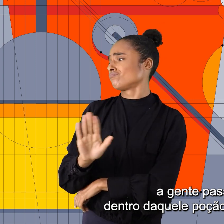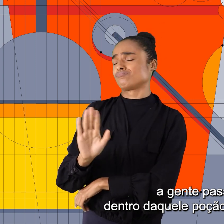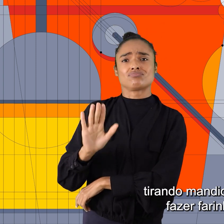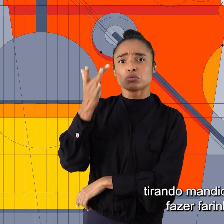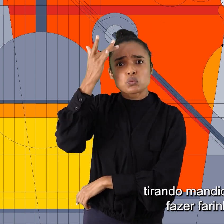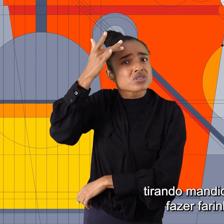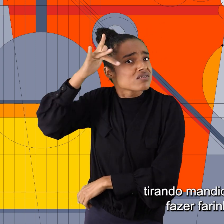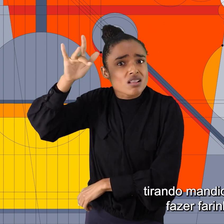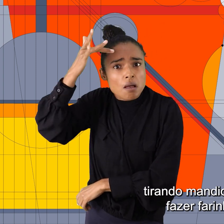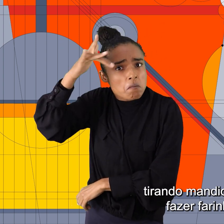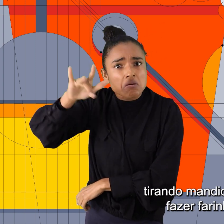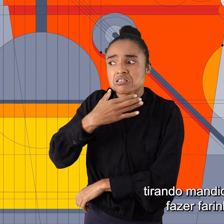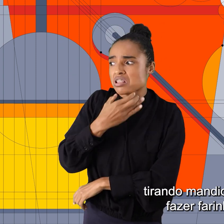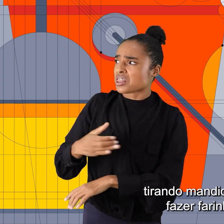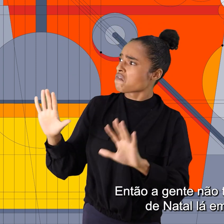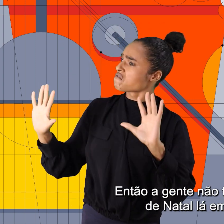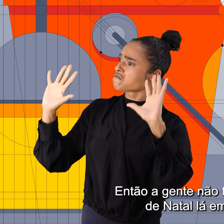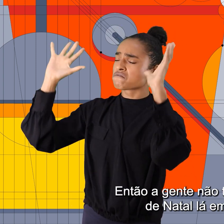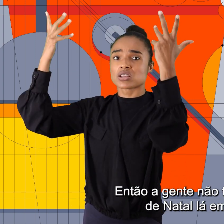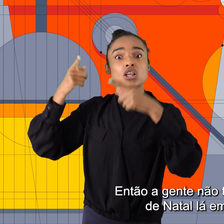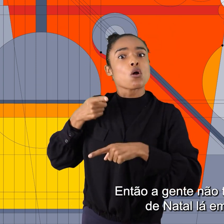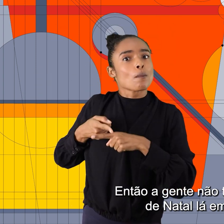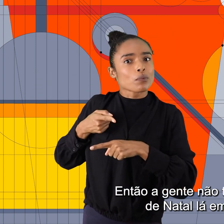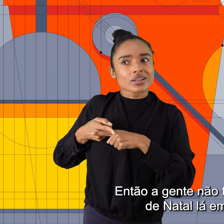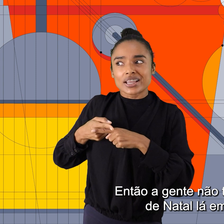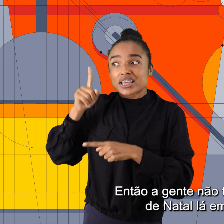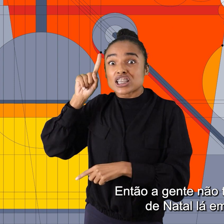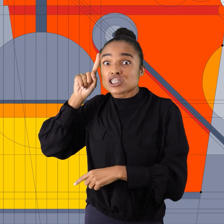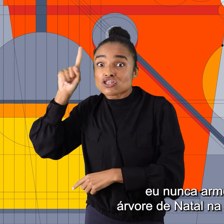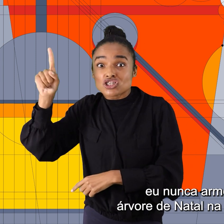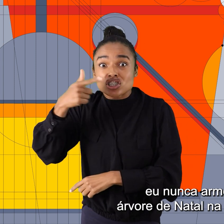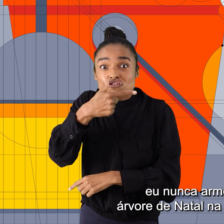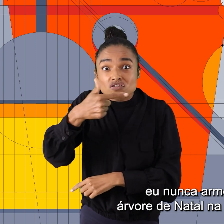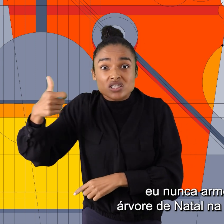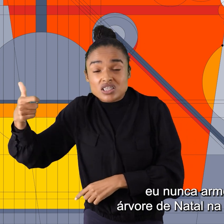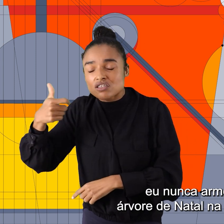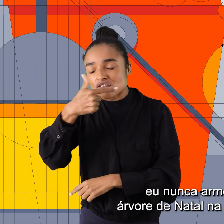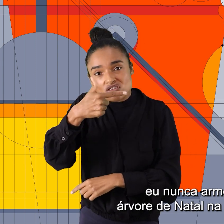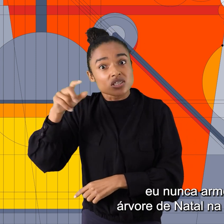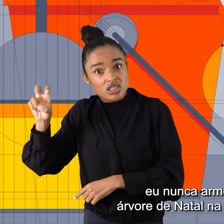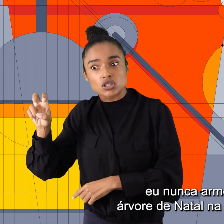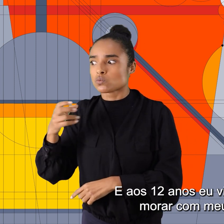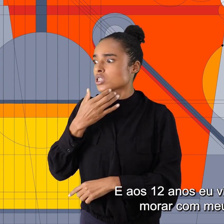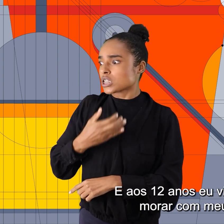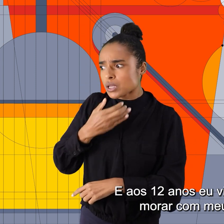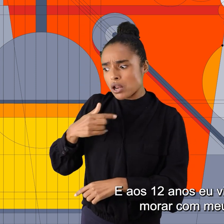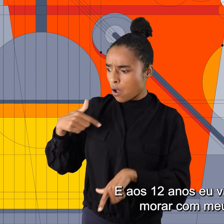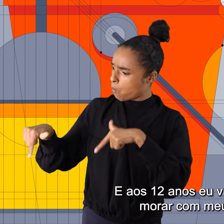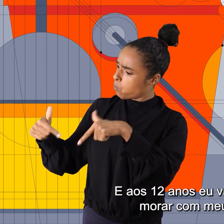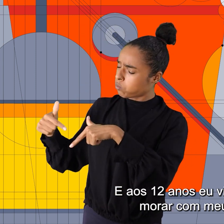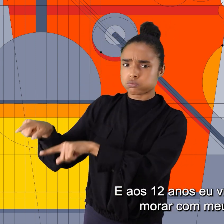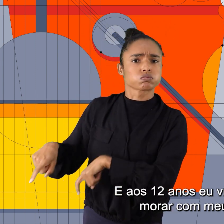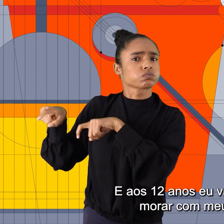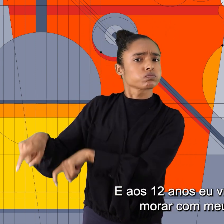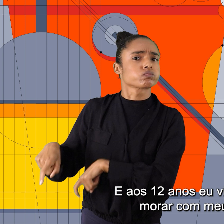de mandioca, tirando mandioca para fazer farinha. Então a gente não tem tradição de Natal lá em casa, eu nunca armei uma árvore de Natal na minha vida. E